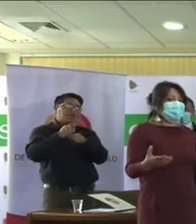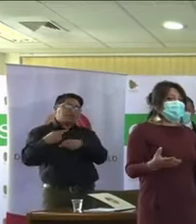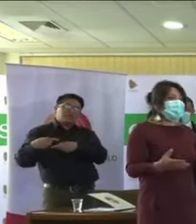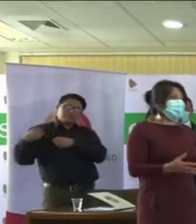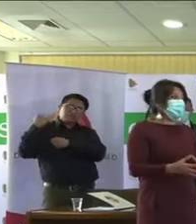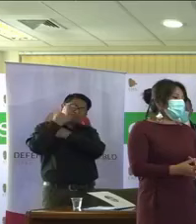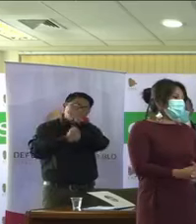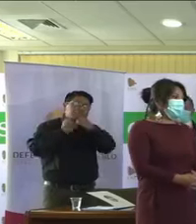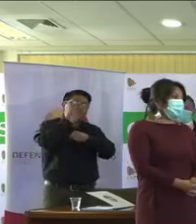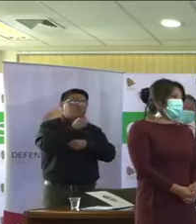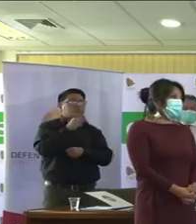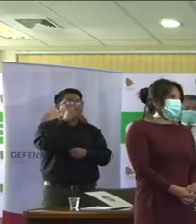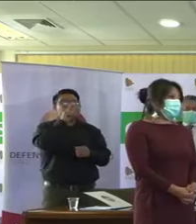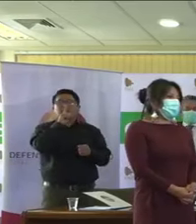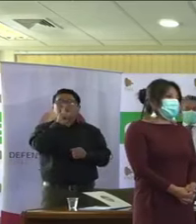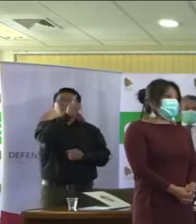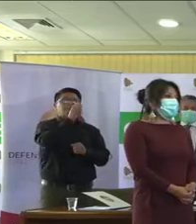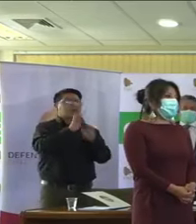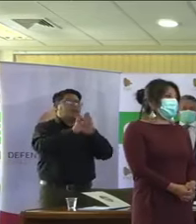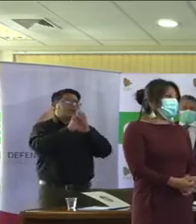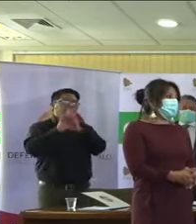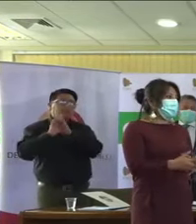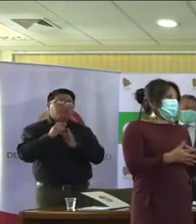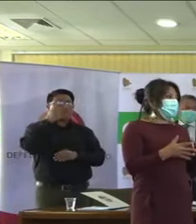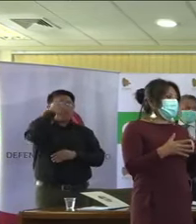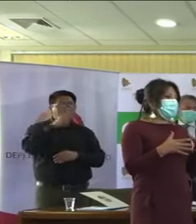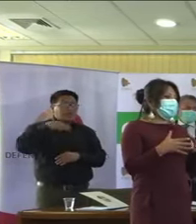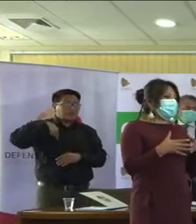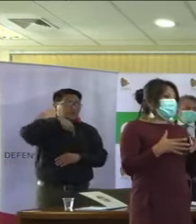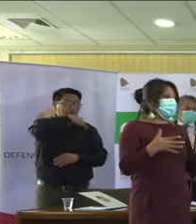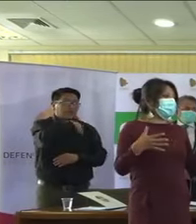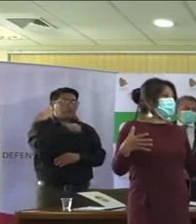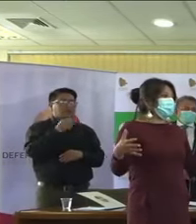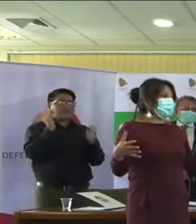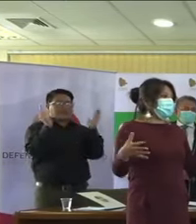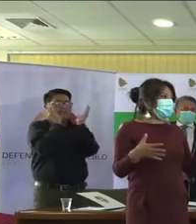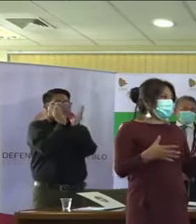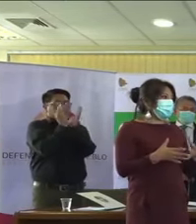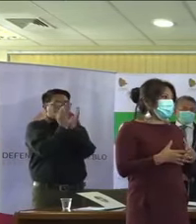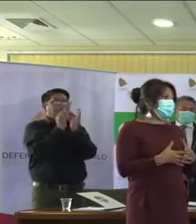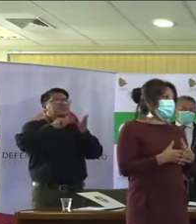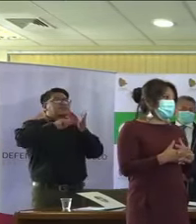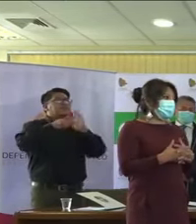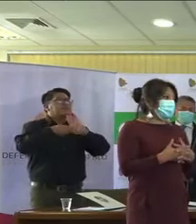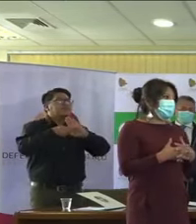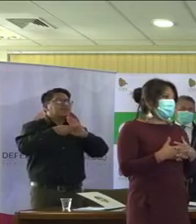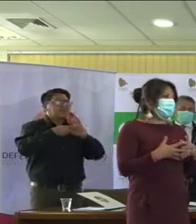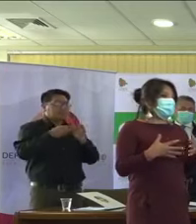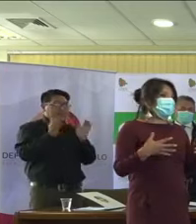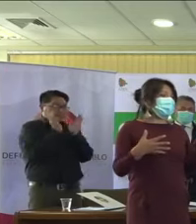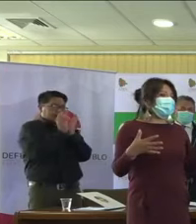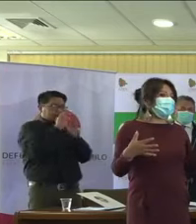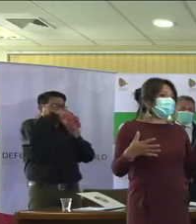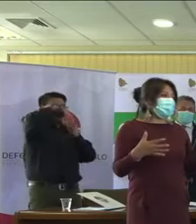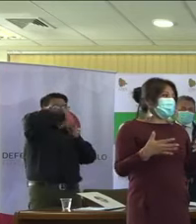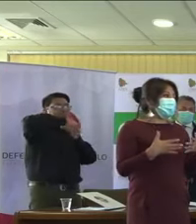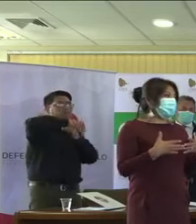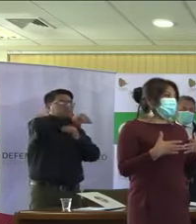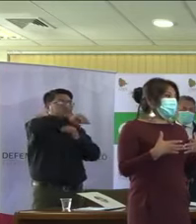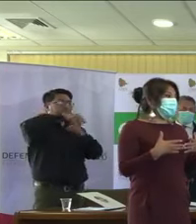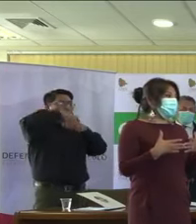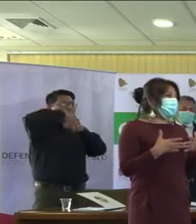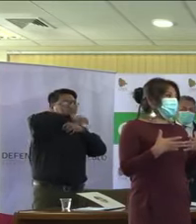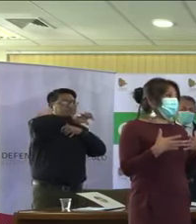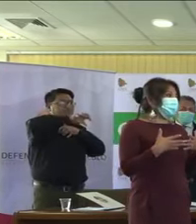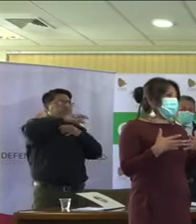Para nosotros como Defensoría del Pueblo, ustedes son una extensión de nuestra familia, una extensión de